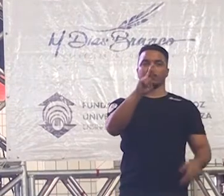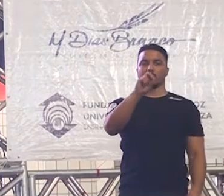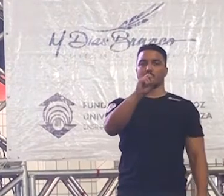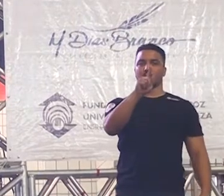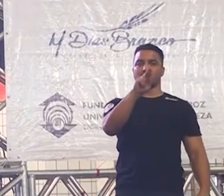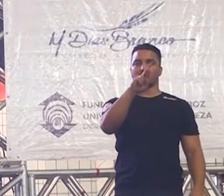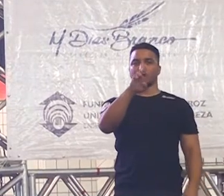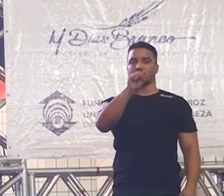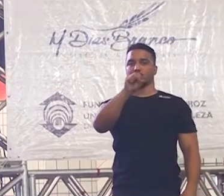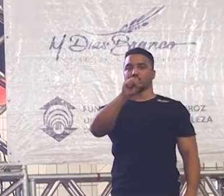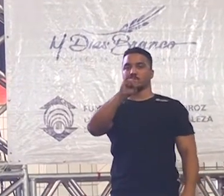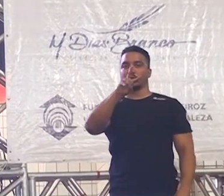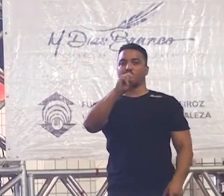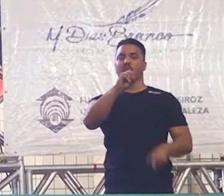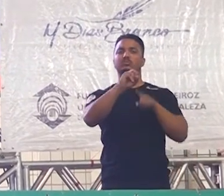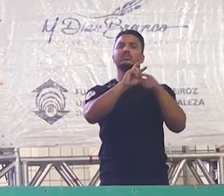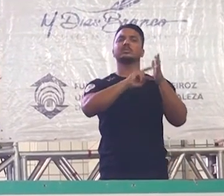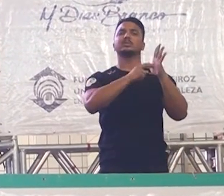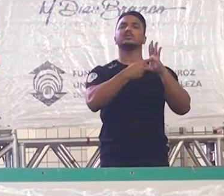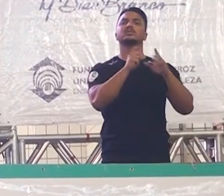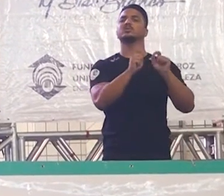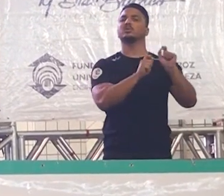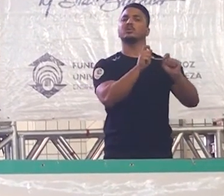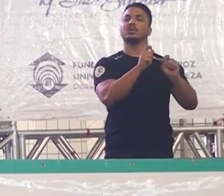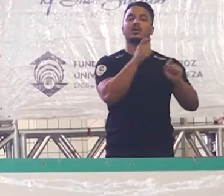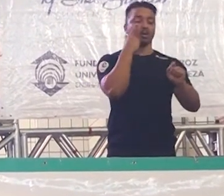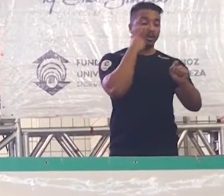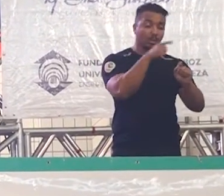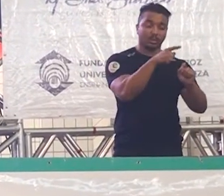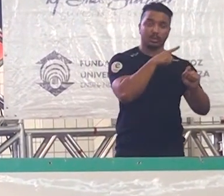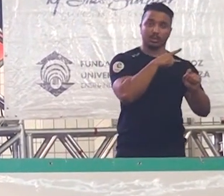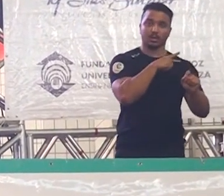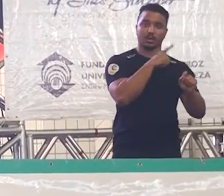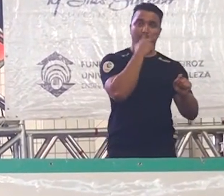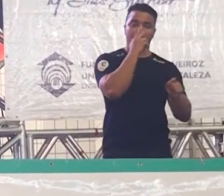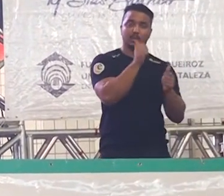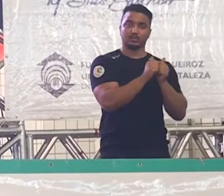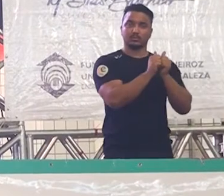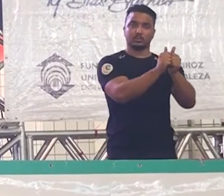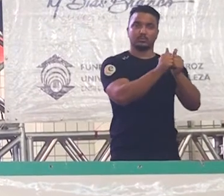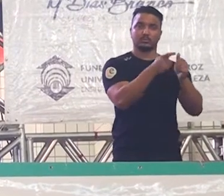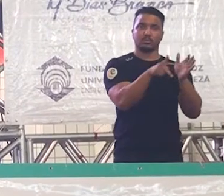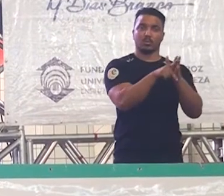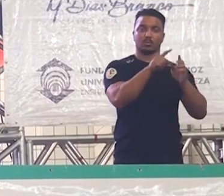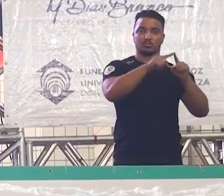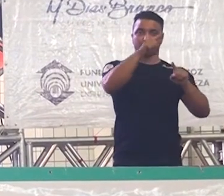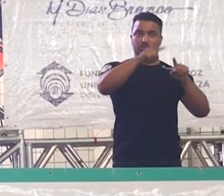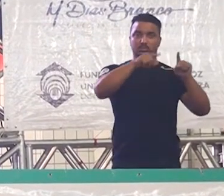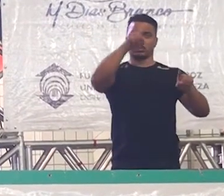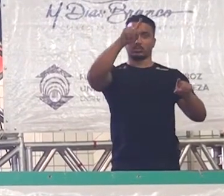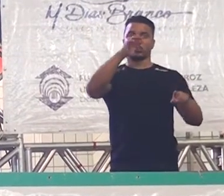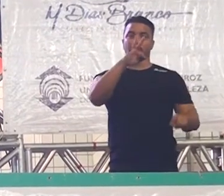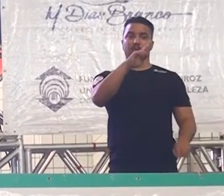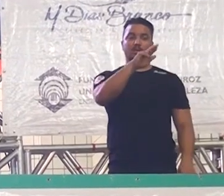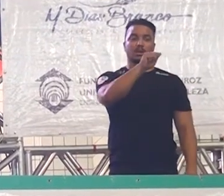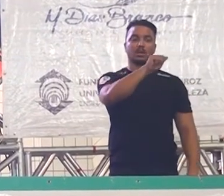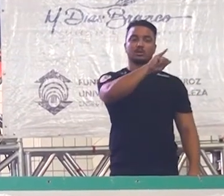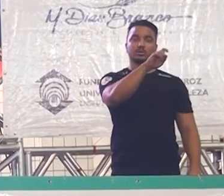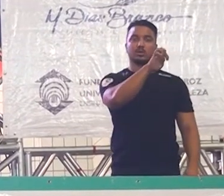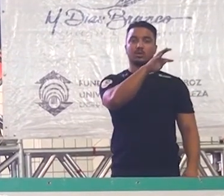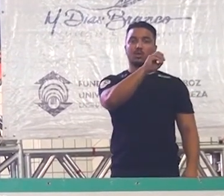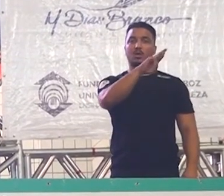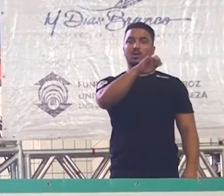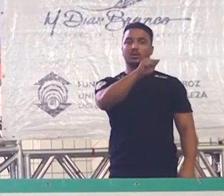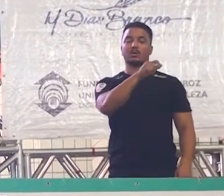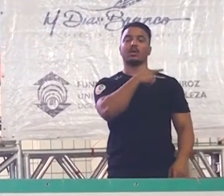que um movimento é chamado de progressivo? Quando ele é a favor do crescimento da trajetória e eu chamo então